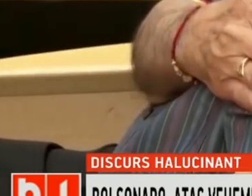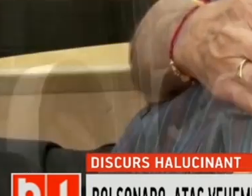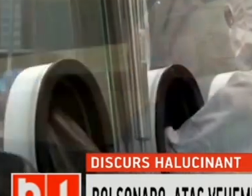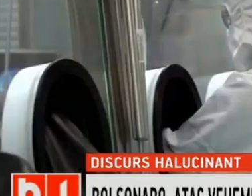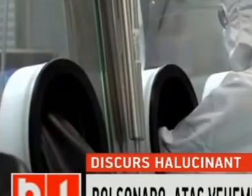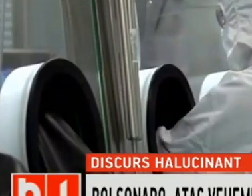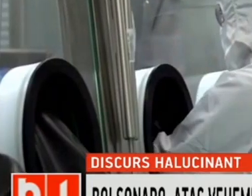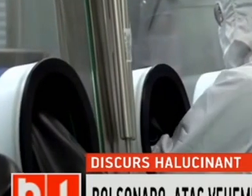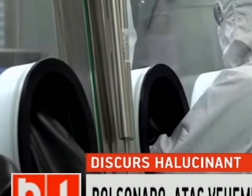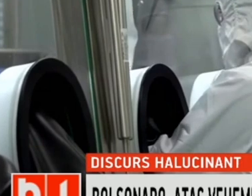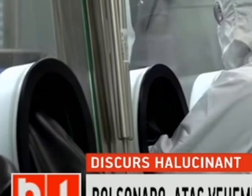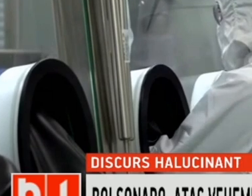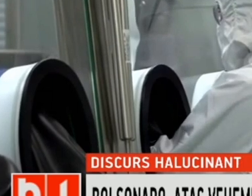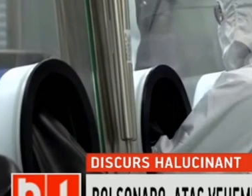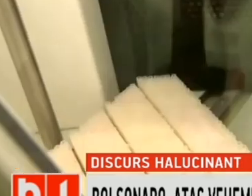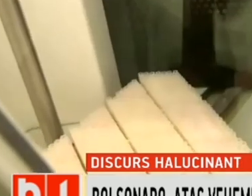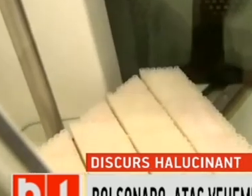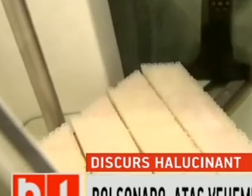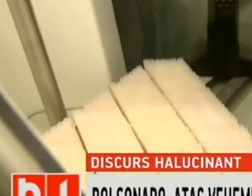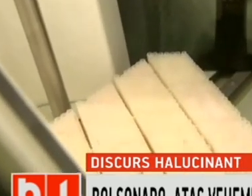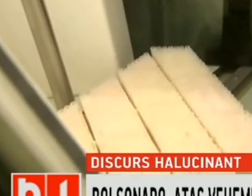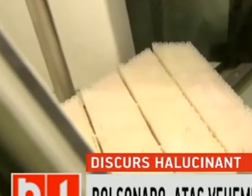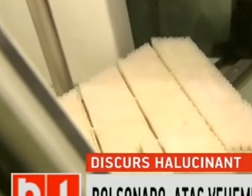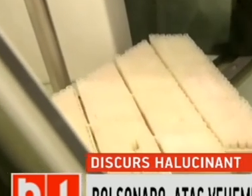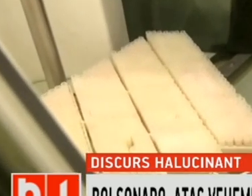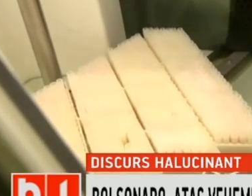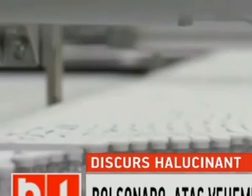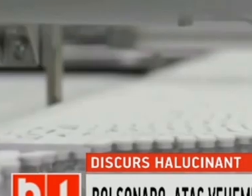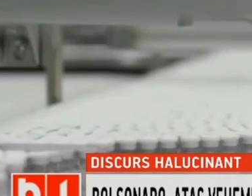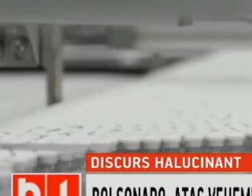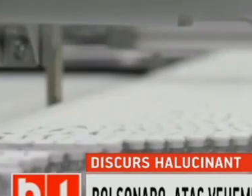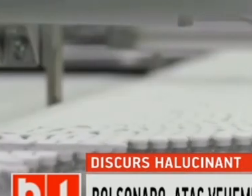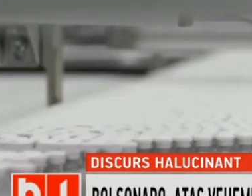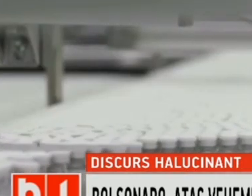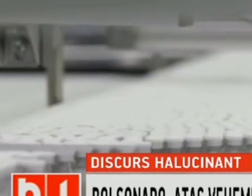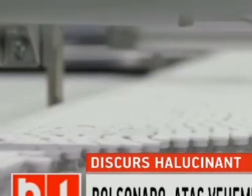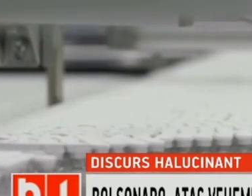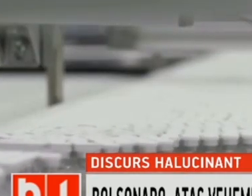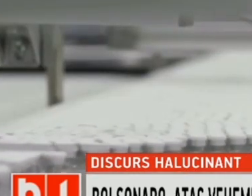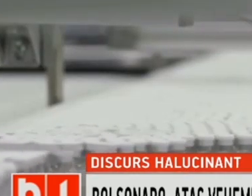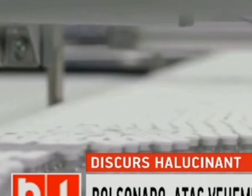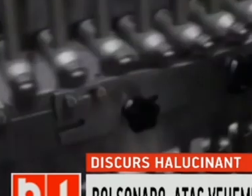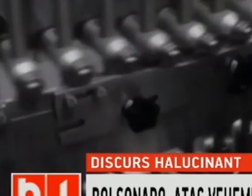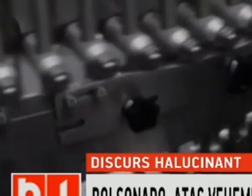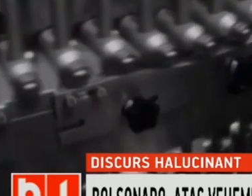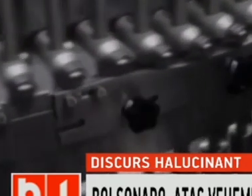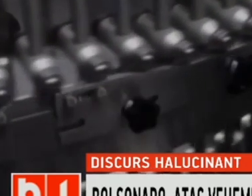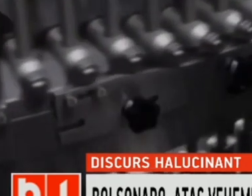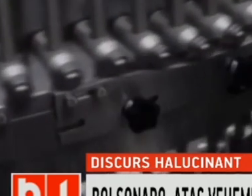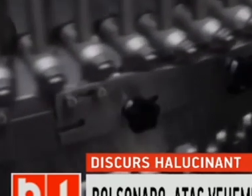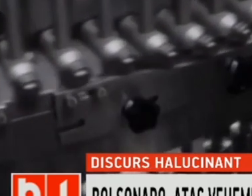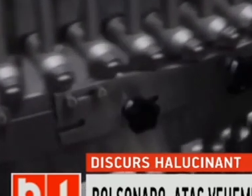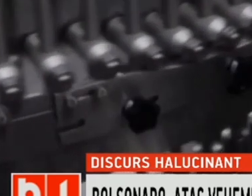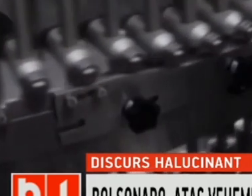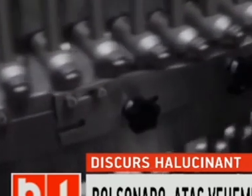19 acest lucru înseamnă că autoritățile nu vor putea face uz de forță pentru a obliga o persoană să se vaccineze însă ele vor putea să